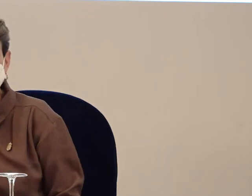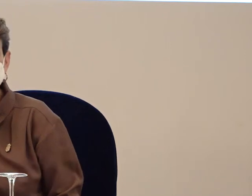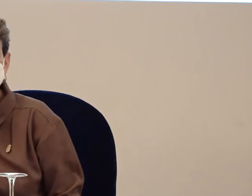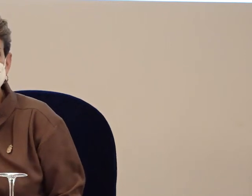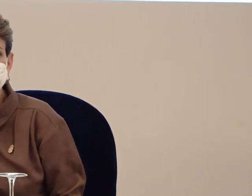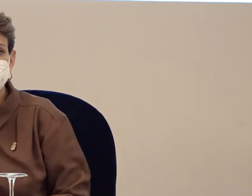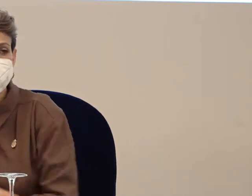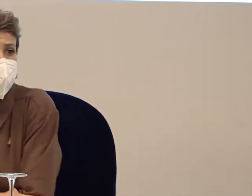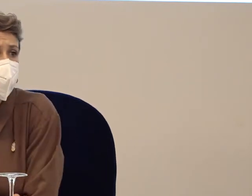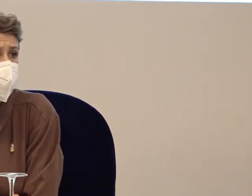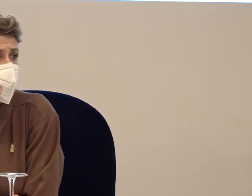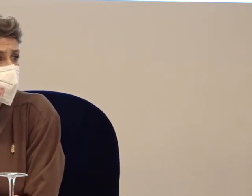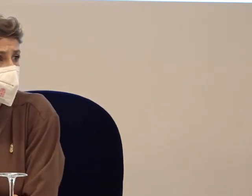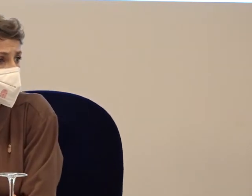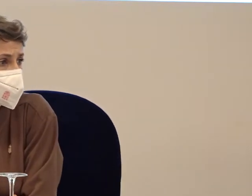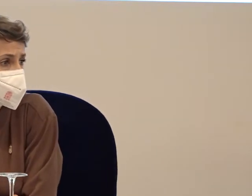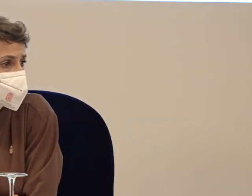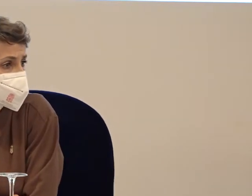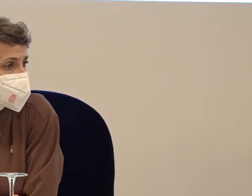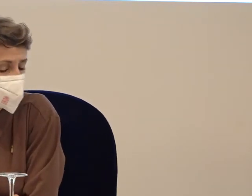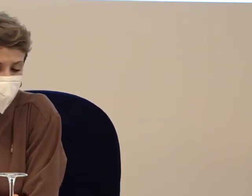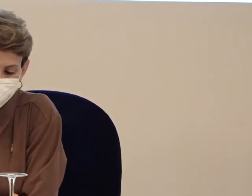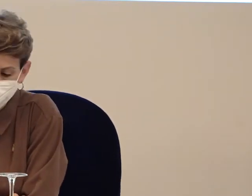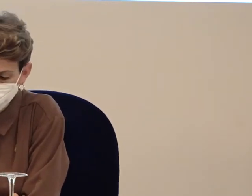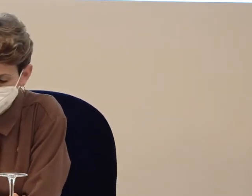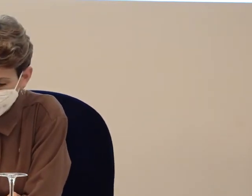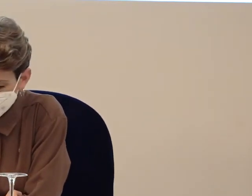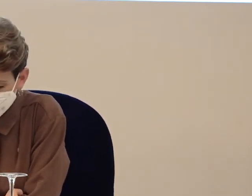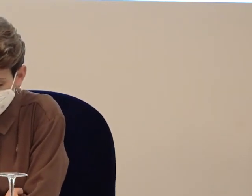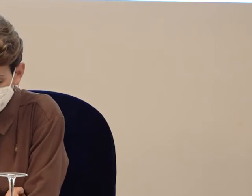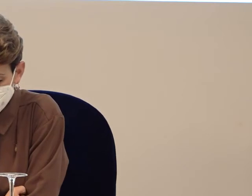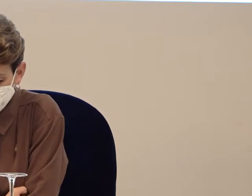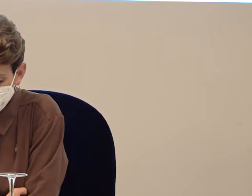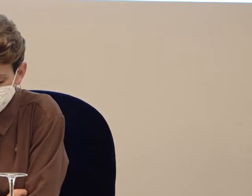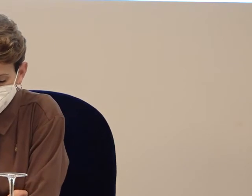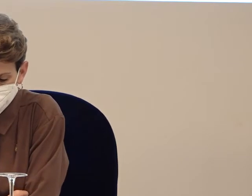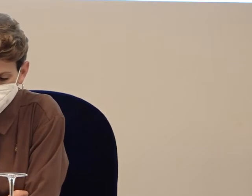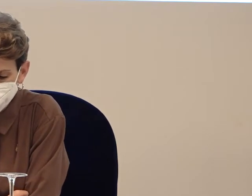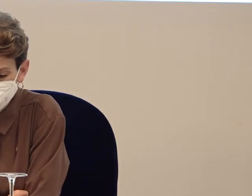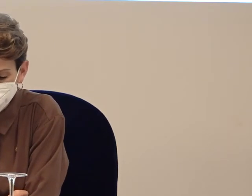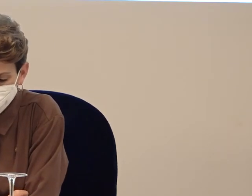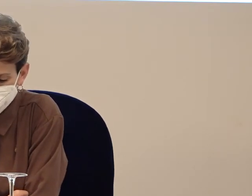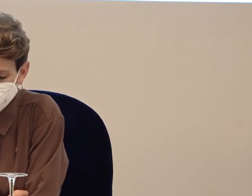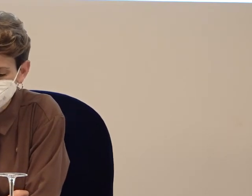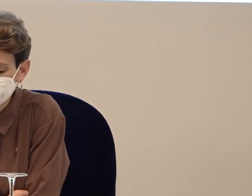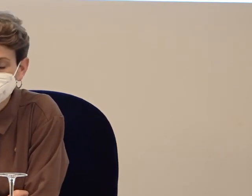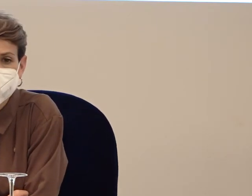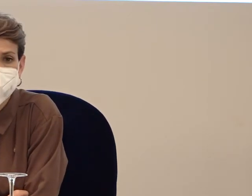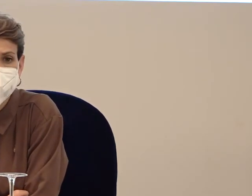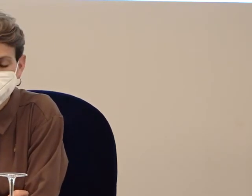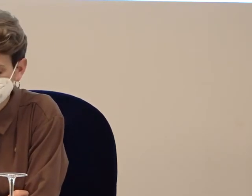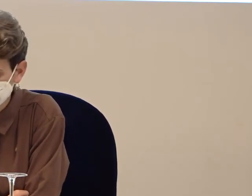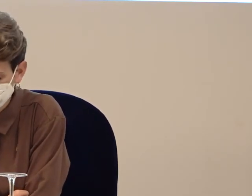un pacto que se encuentra recogido nuestro acuerdo de gobierno nuestro acuerdo programático con el objetivo de reforzar la estabilidad